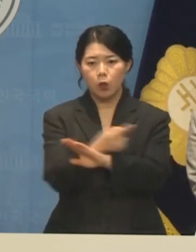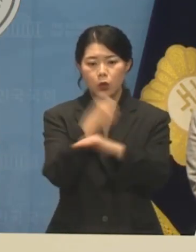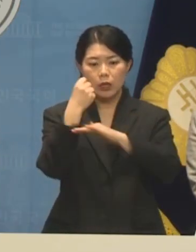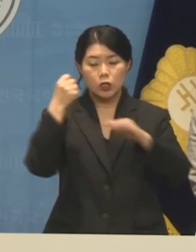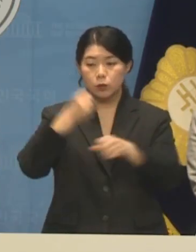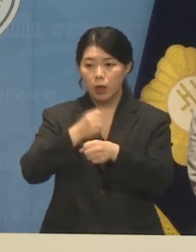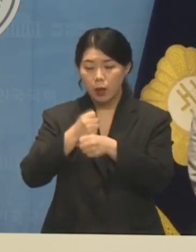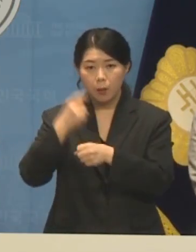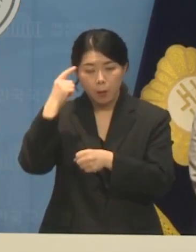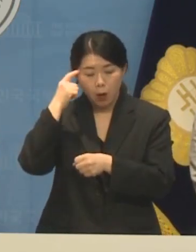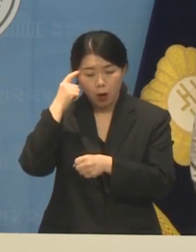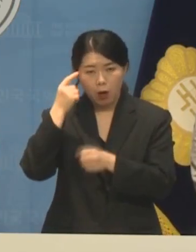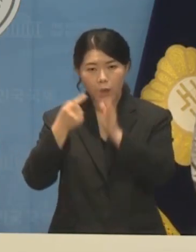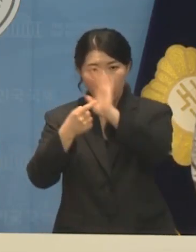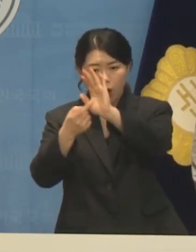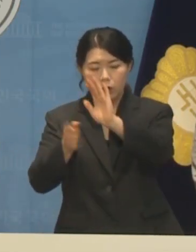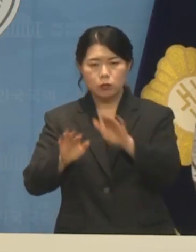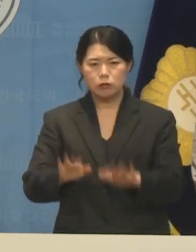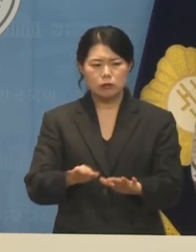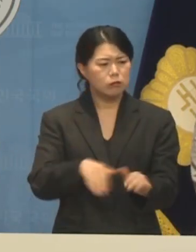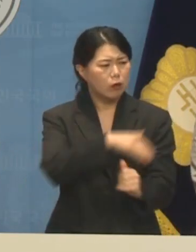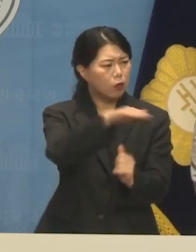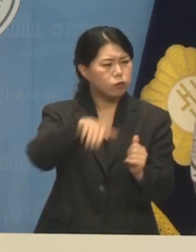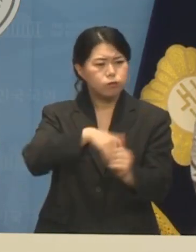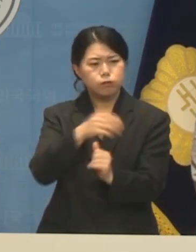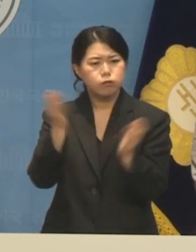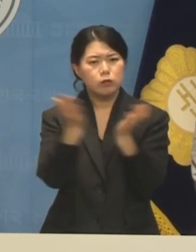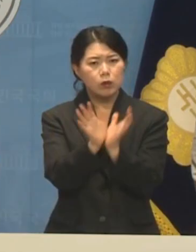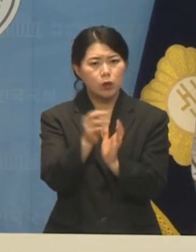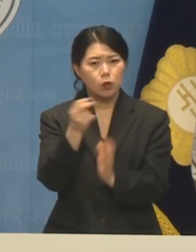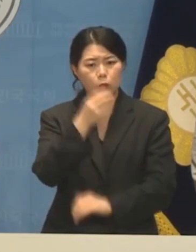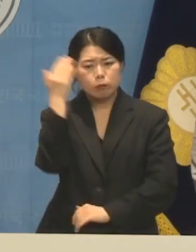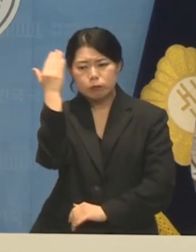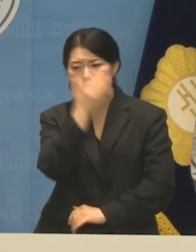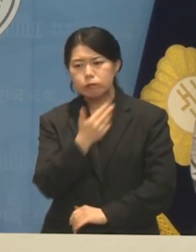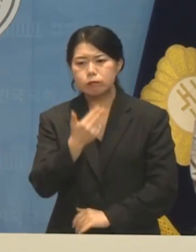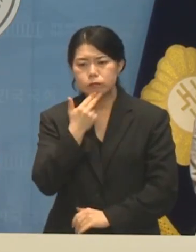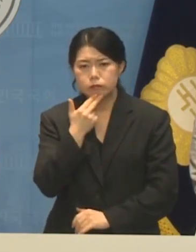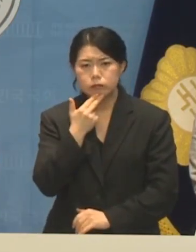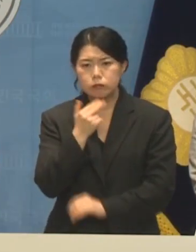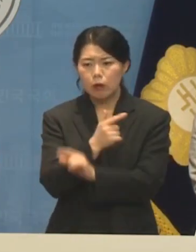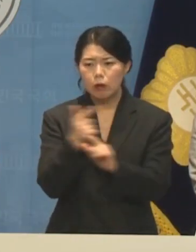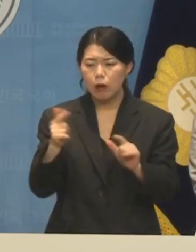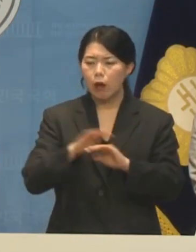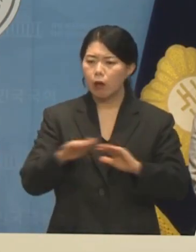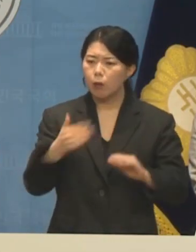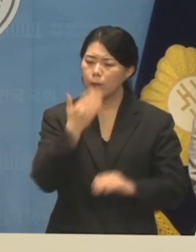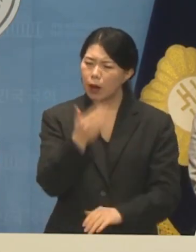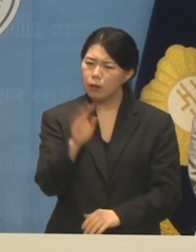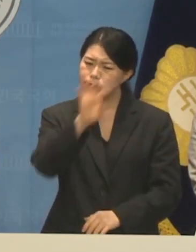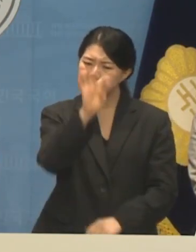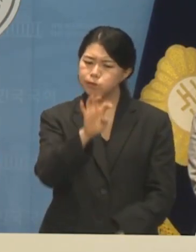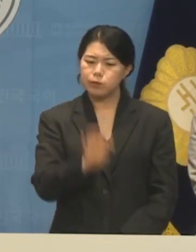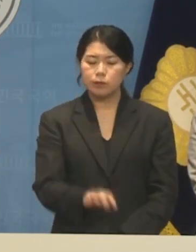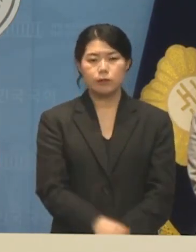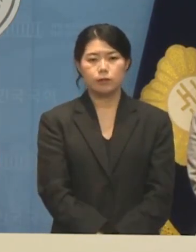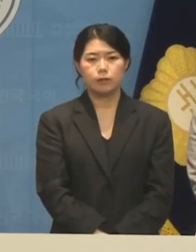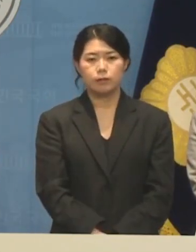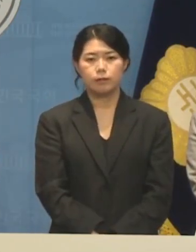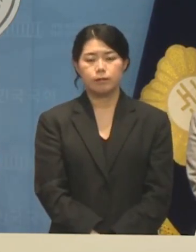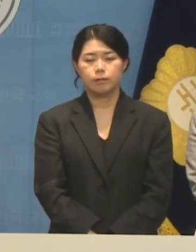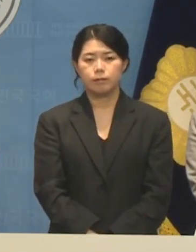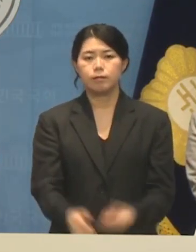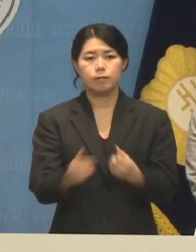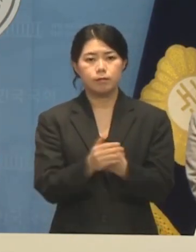하지만 이러한 불합리함 그리고 불투명성과 비공개성을 어느 정도 극복할지 미질 수인 상황이다.